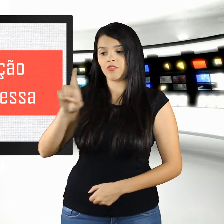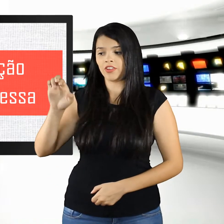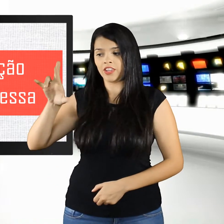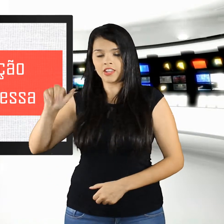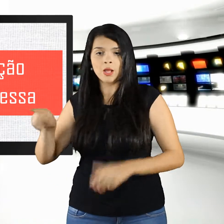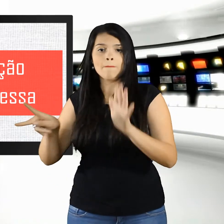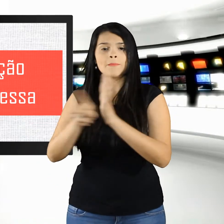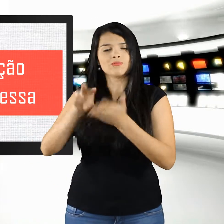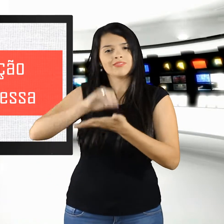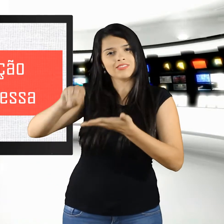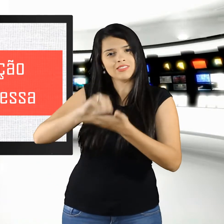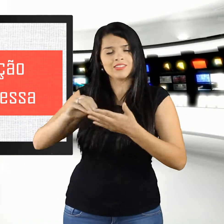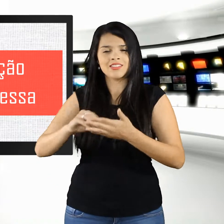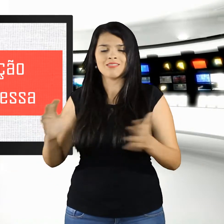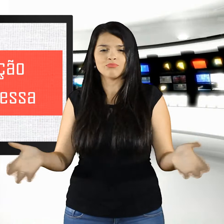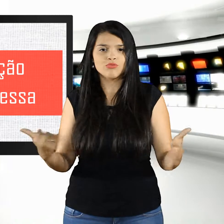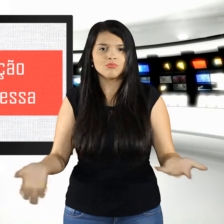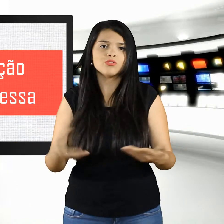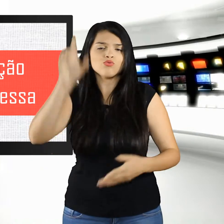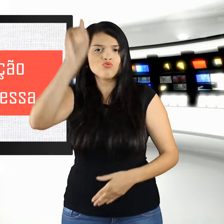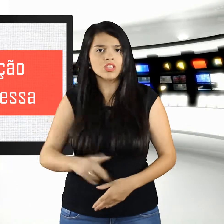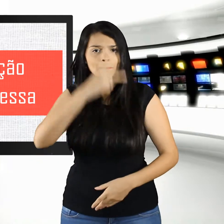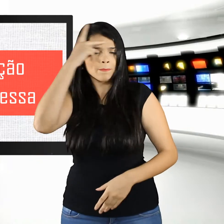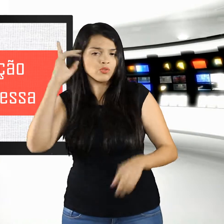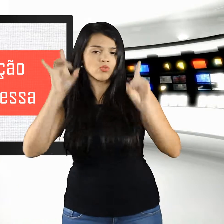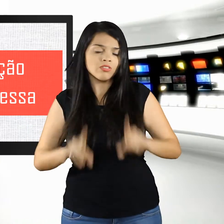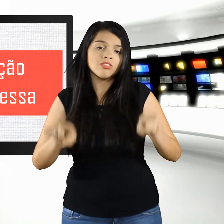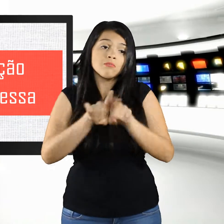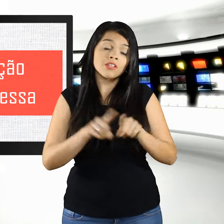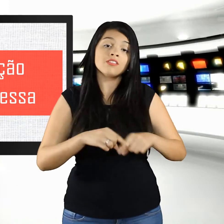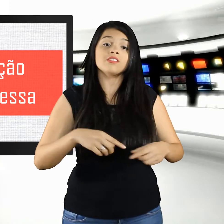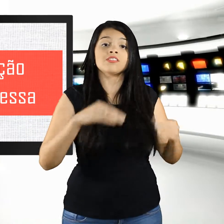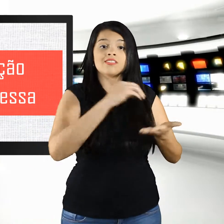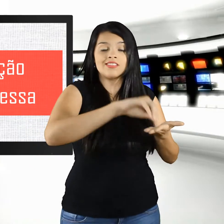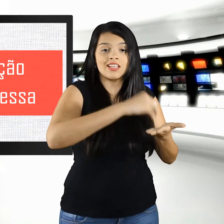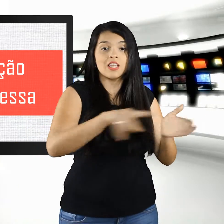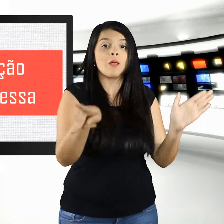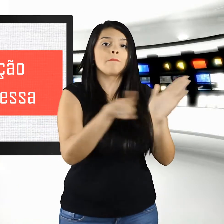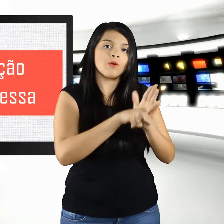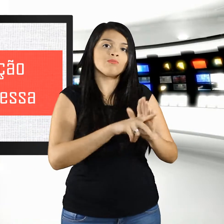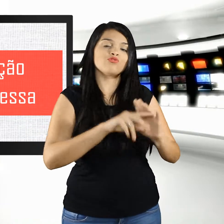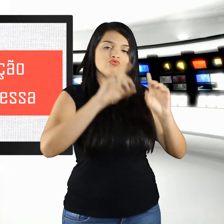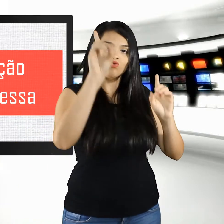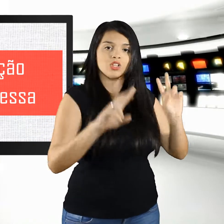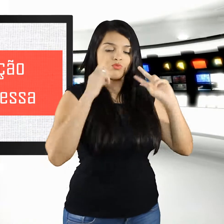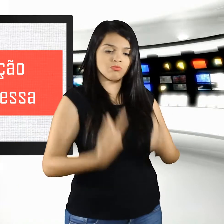a Secretaria Nacional de Promoção dos Direitos da Pessoa com Deficiência, SNPD, acompanham e monitoram